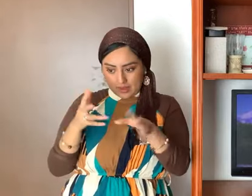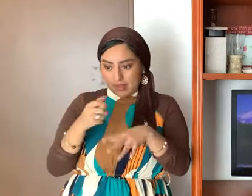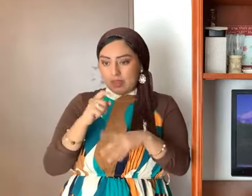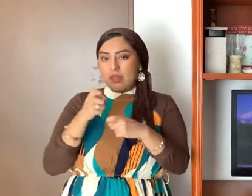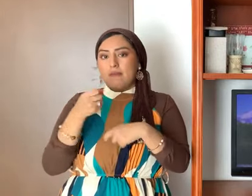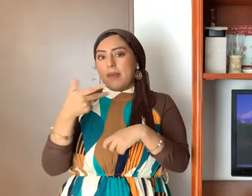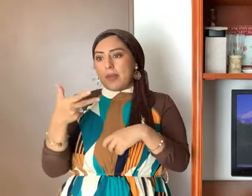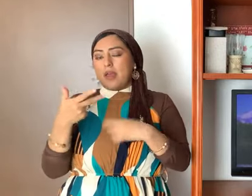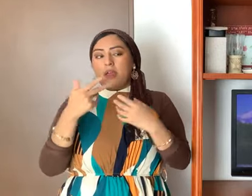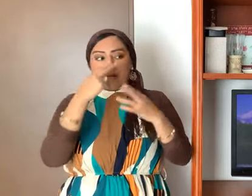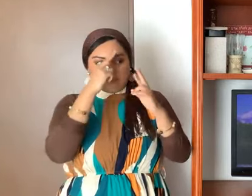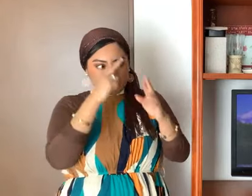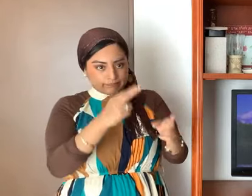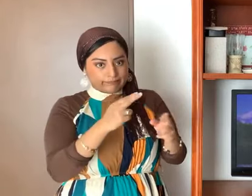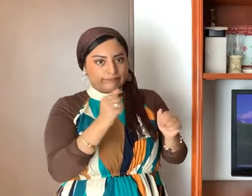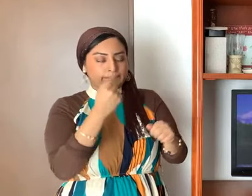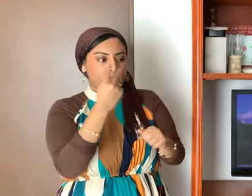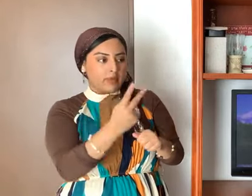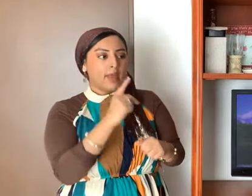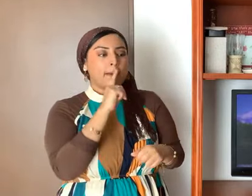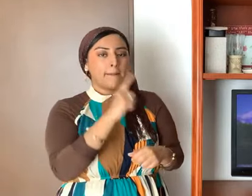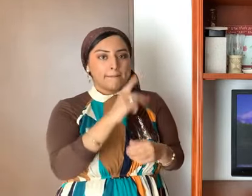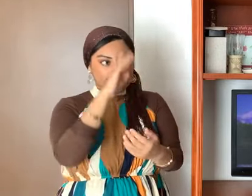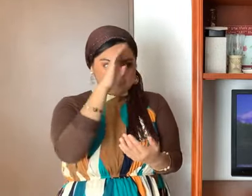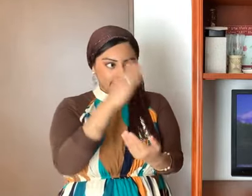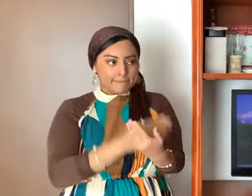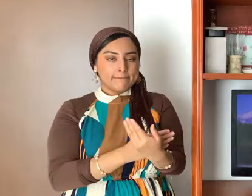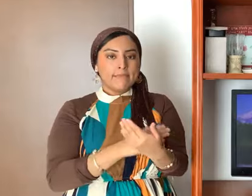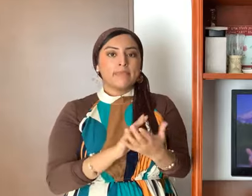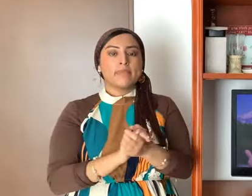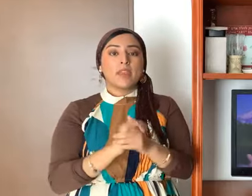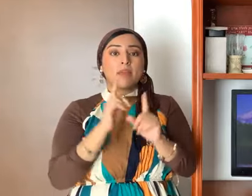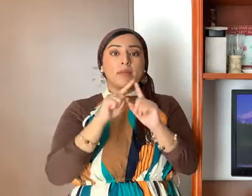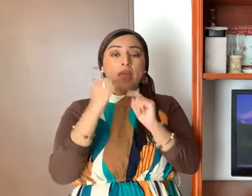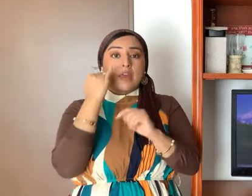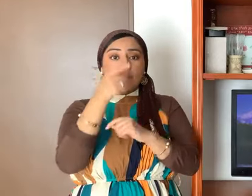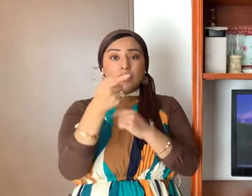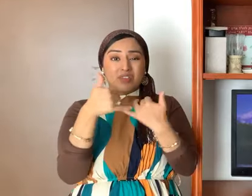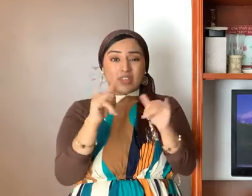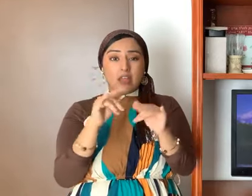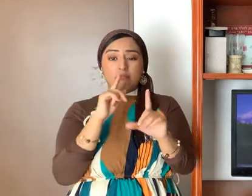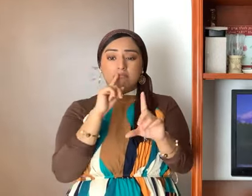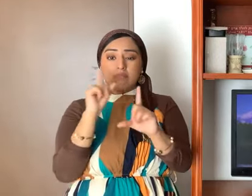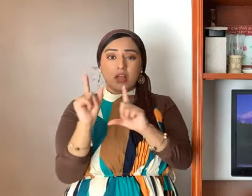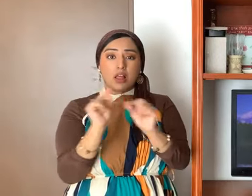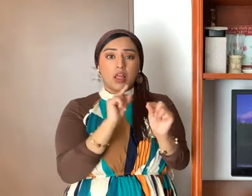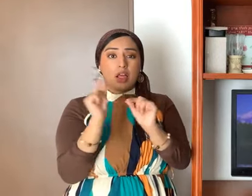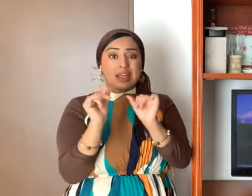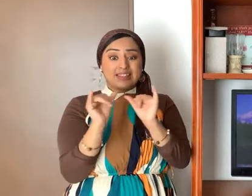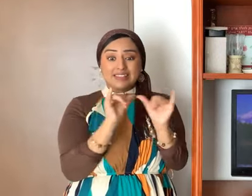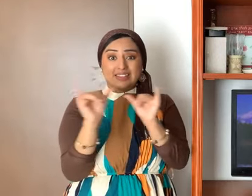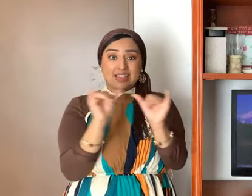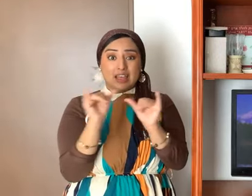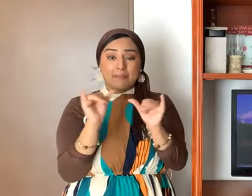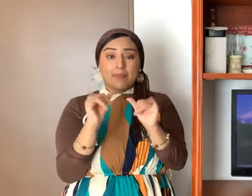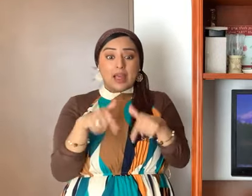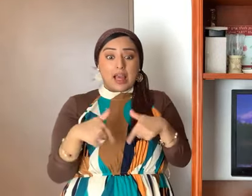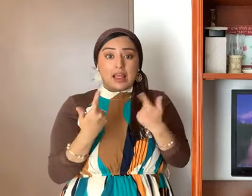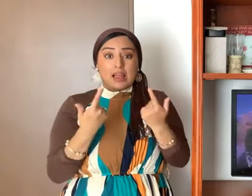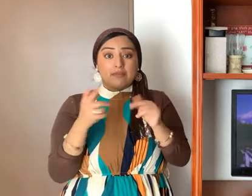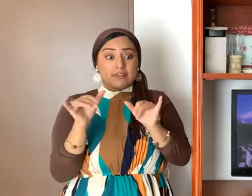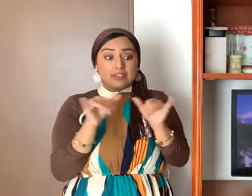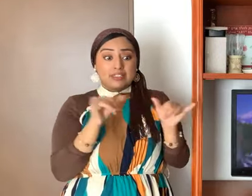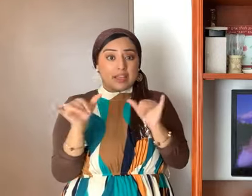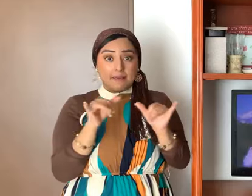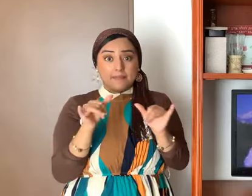ya eres respetuoso, se nota que eres un hijo del Eterno. Pero si tú sigues hablando igual, viviendo